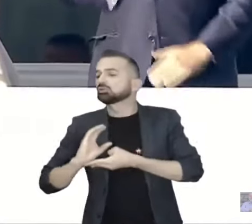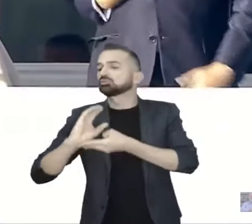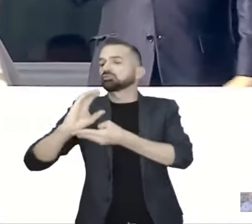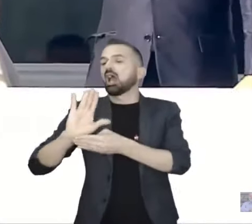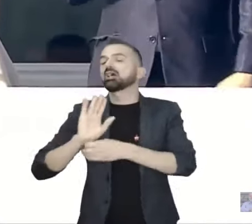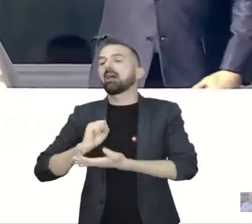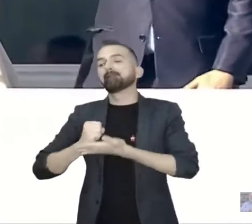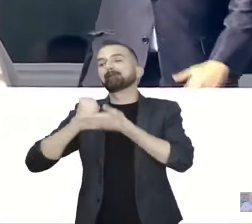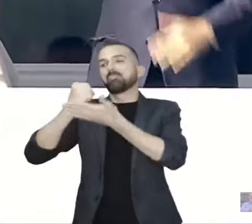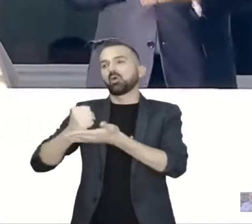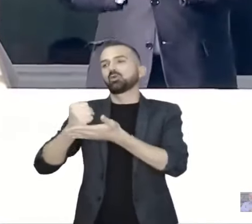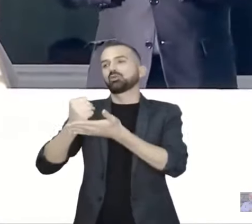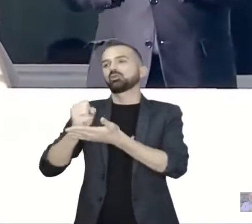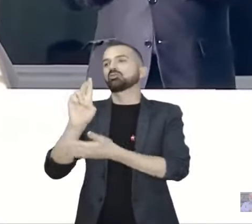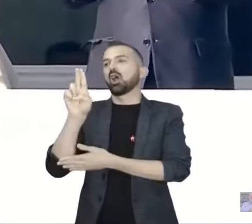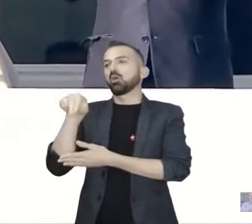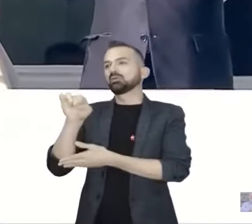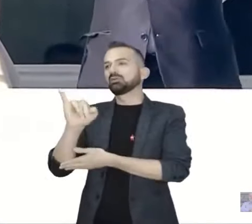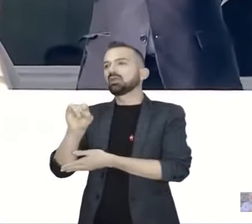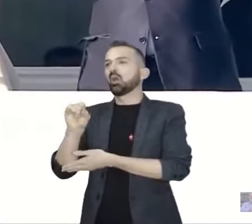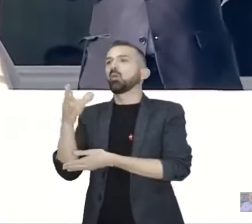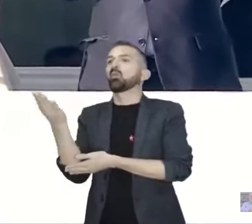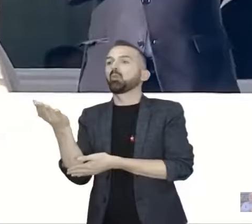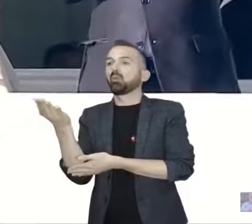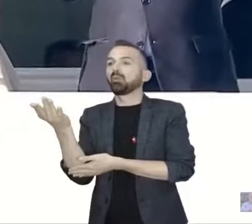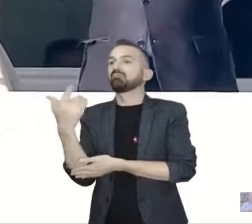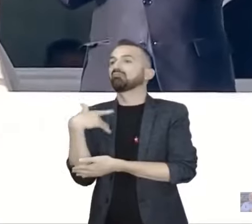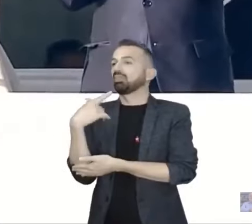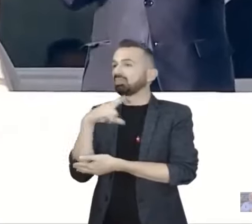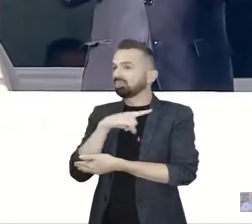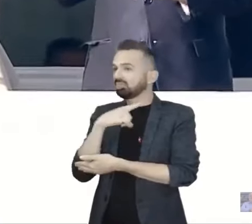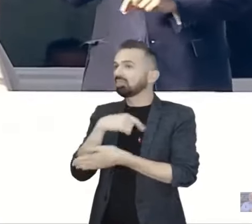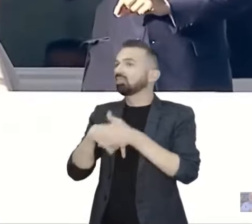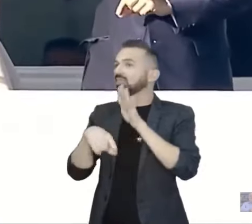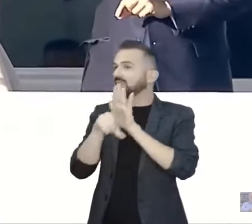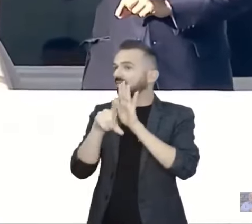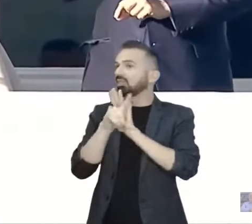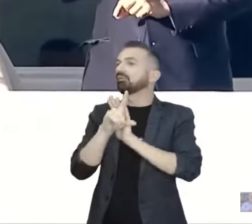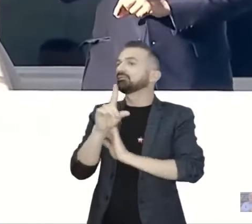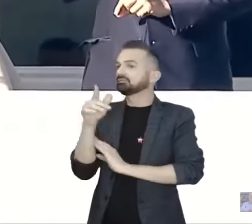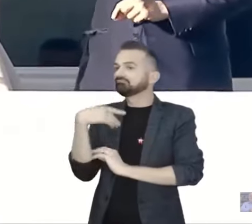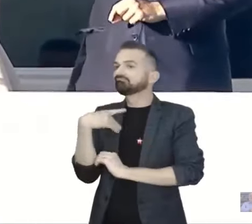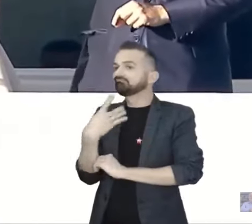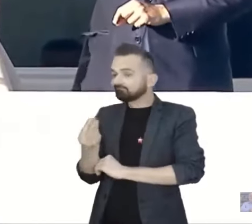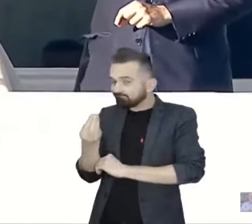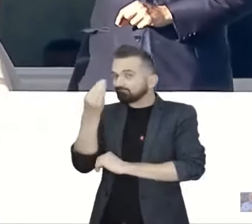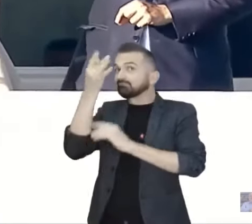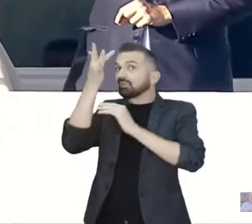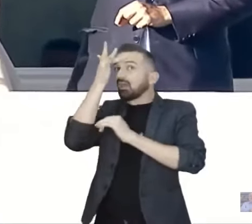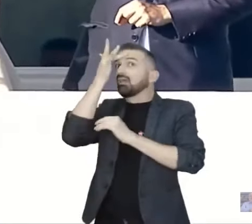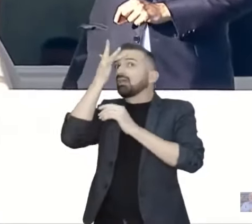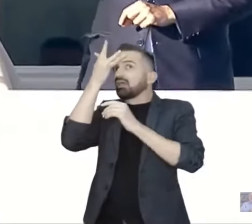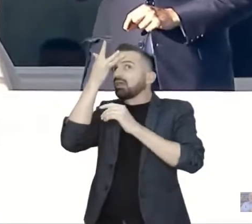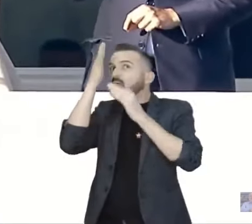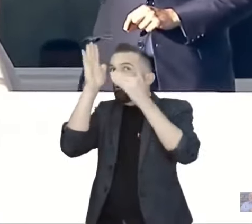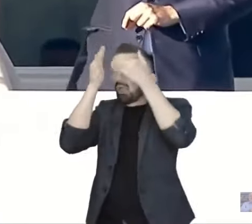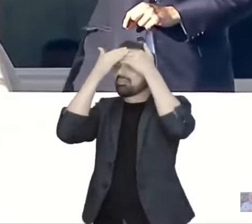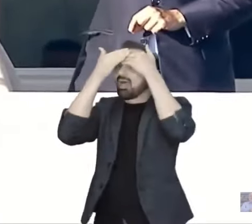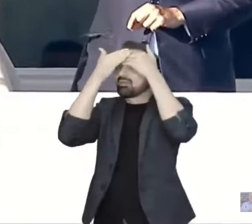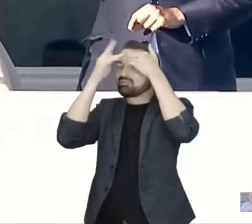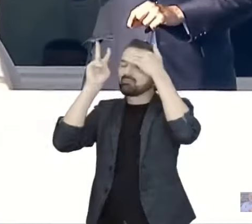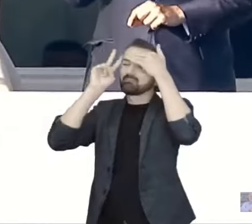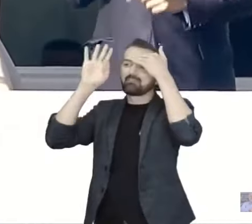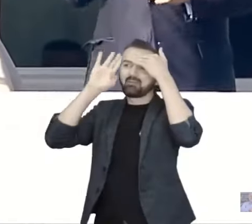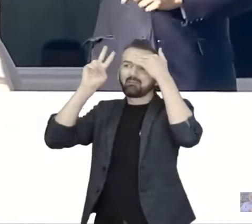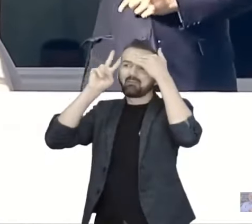Temos um imenso legado ainda vivido na memória de cada brasileiro e cada brasileira, beneficiário